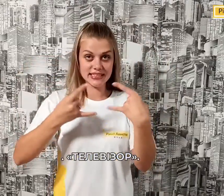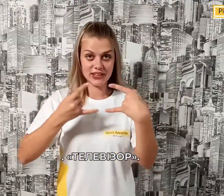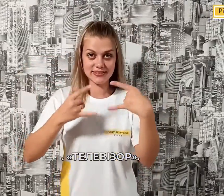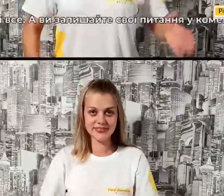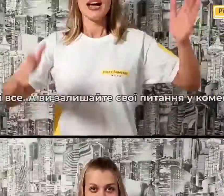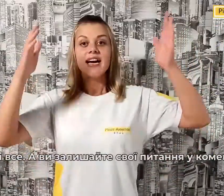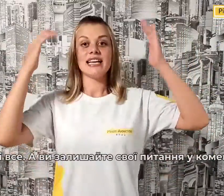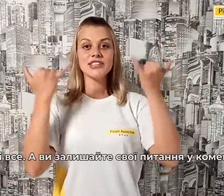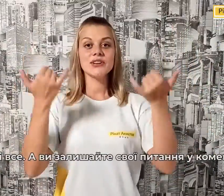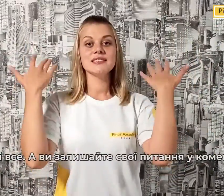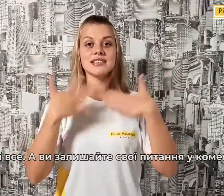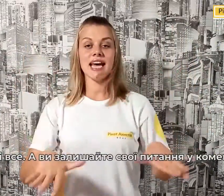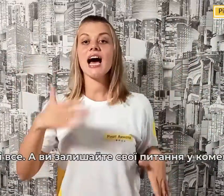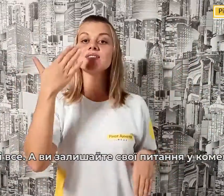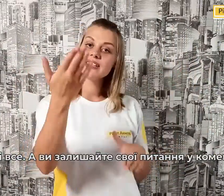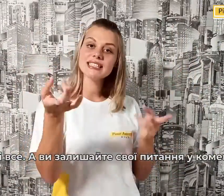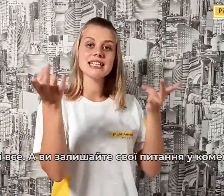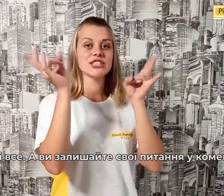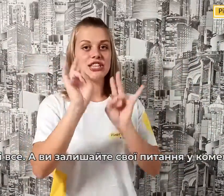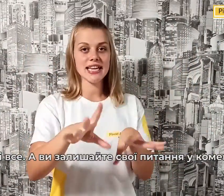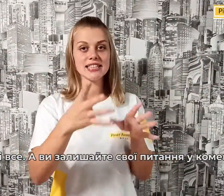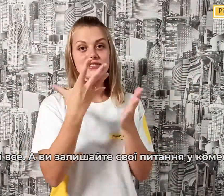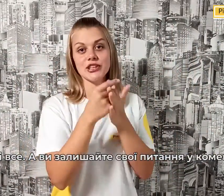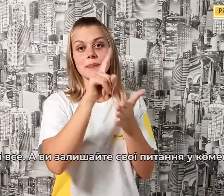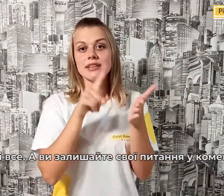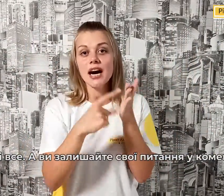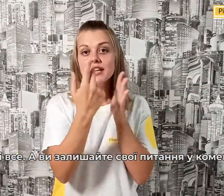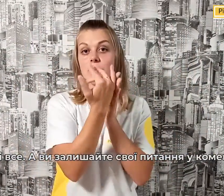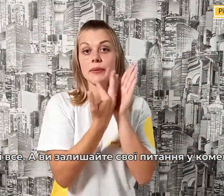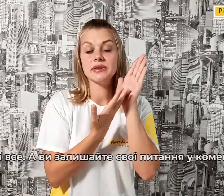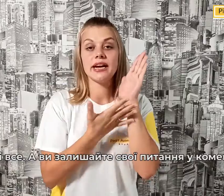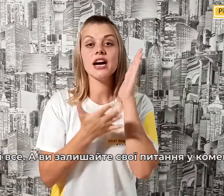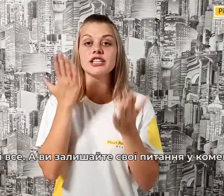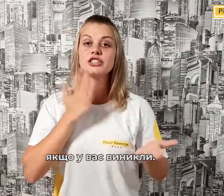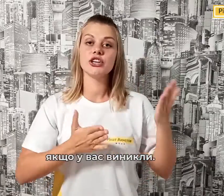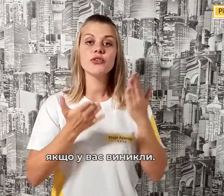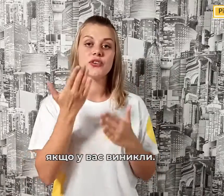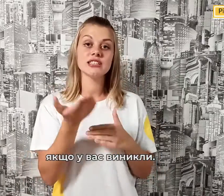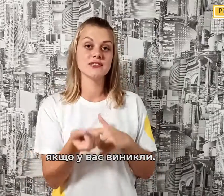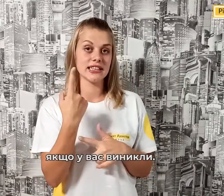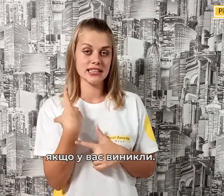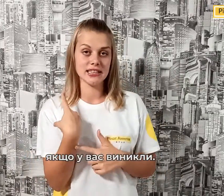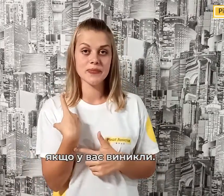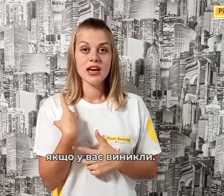Телевізор. На сьогодні все, а ви залишайте свої питання у коментарях, якщо у вас виникли.